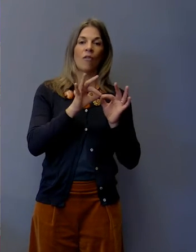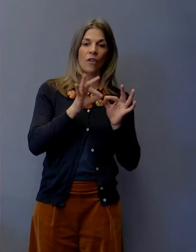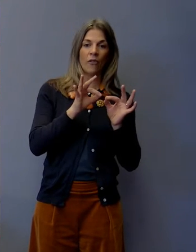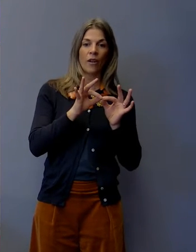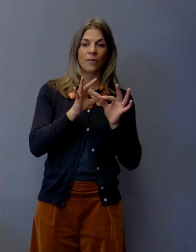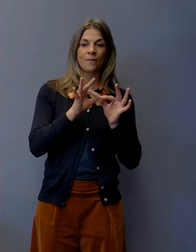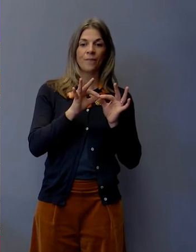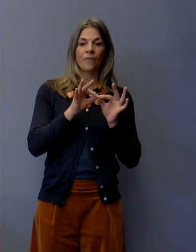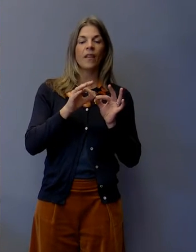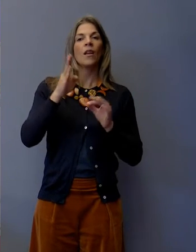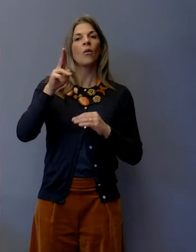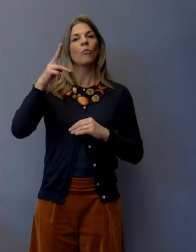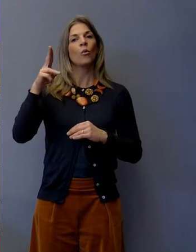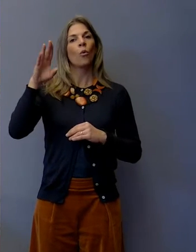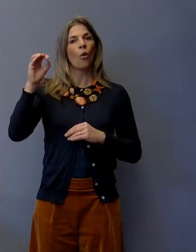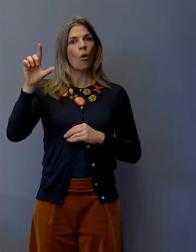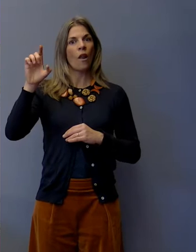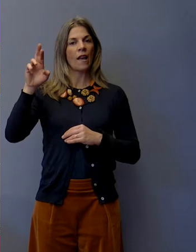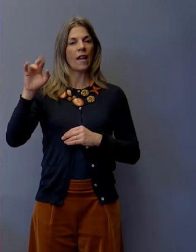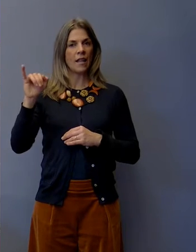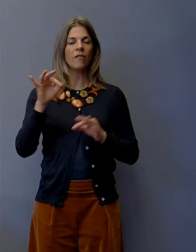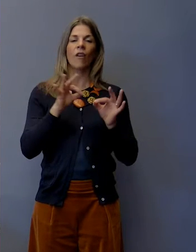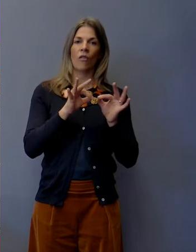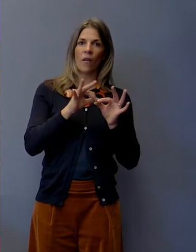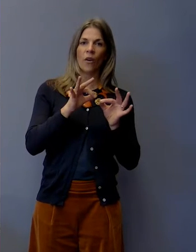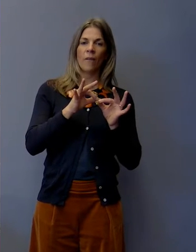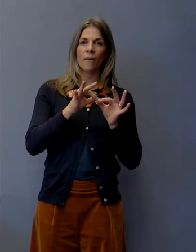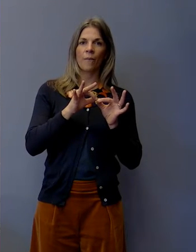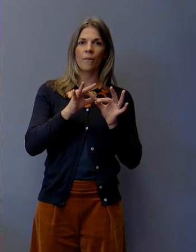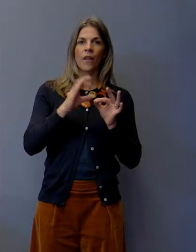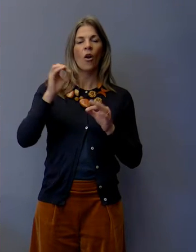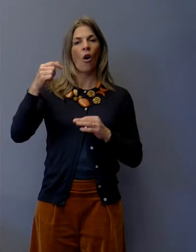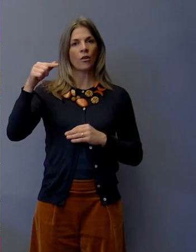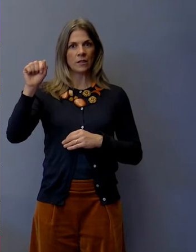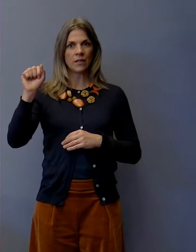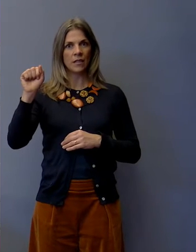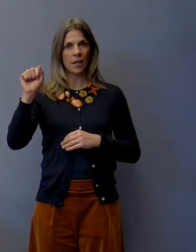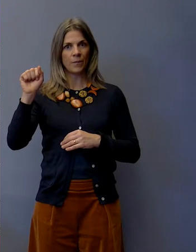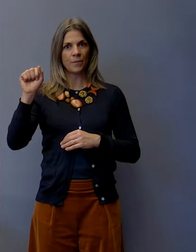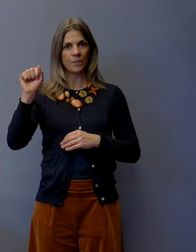consigliera bruccoleri favorevole consigliere costa